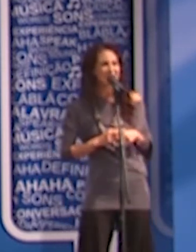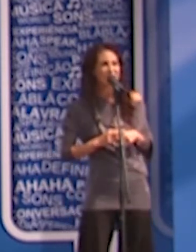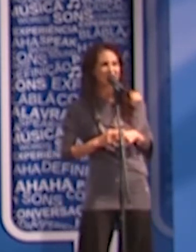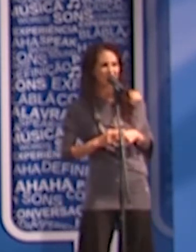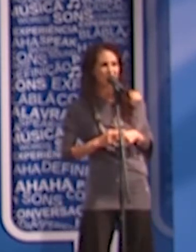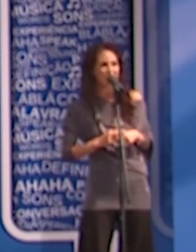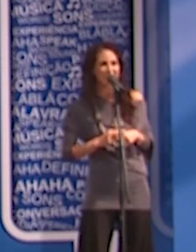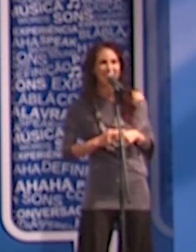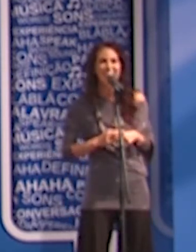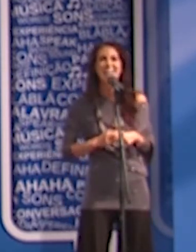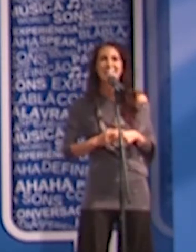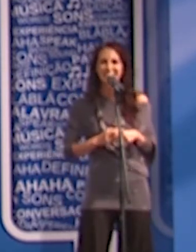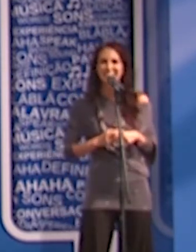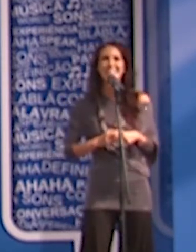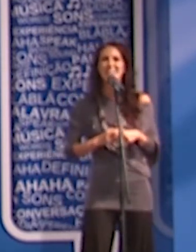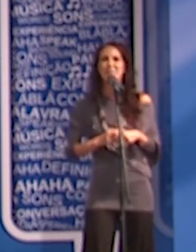do coração,